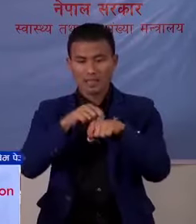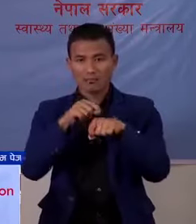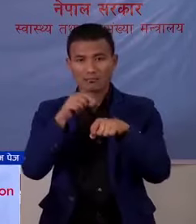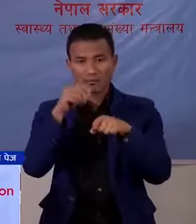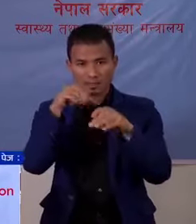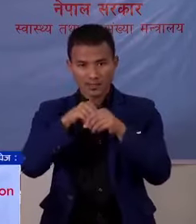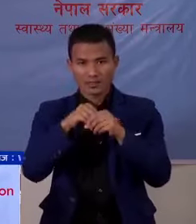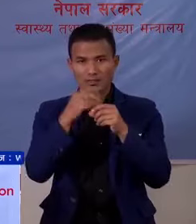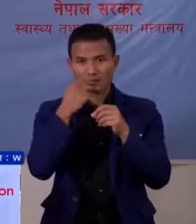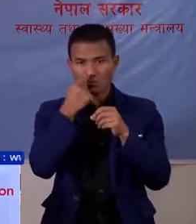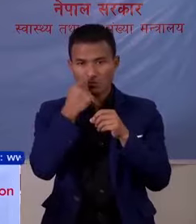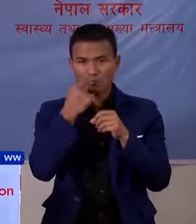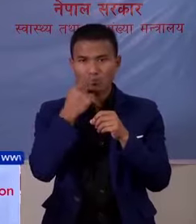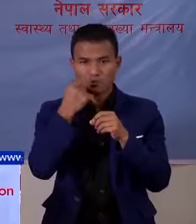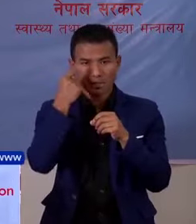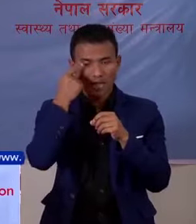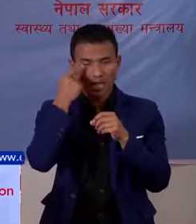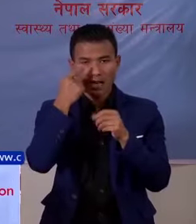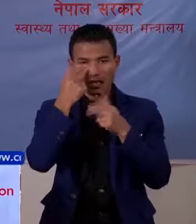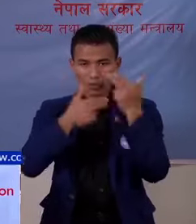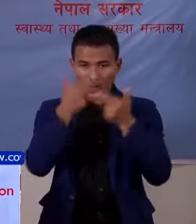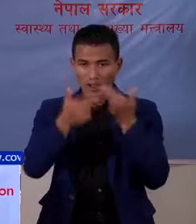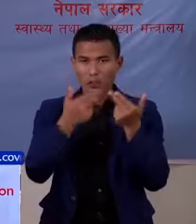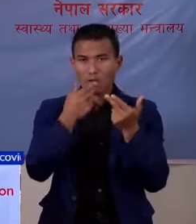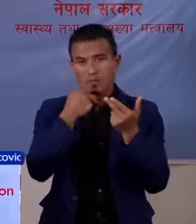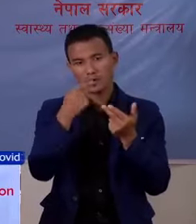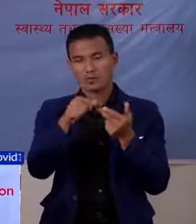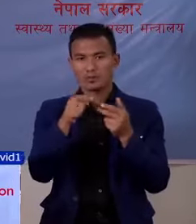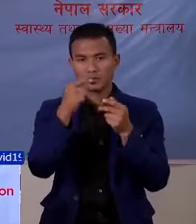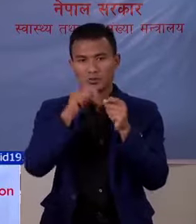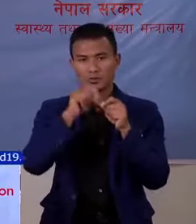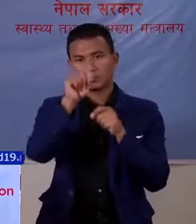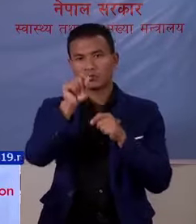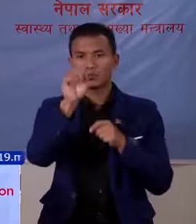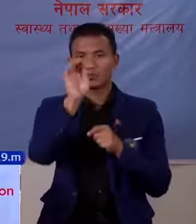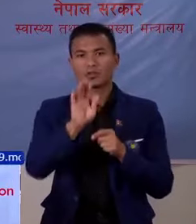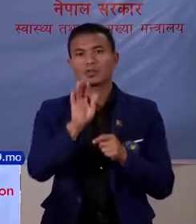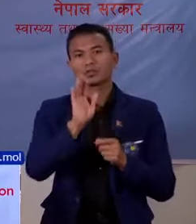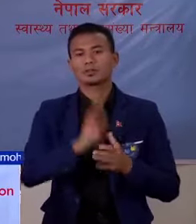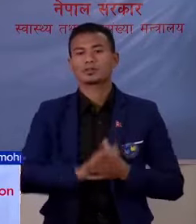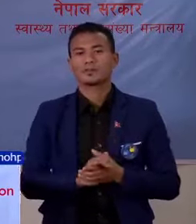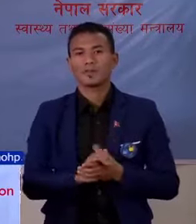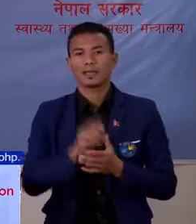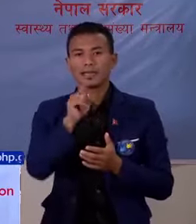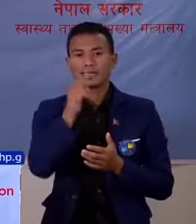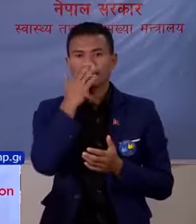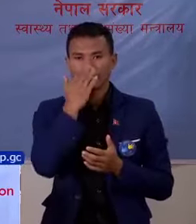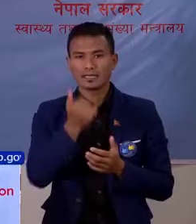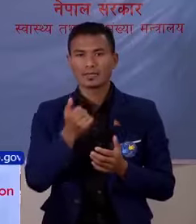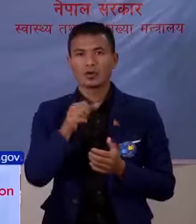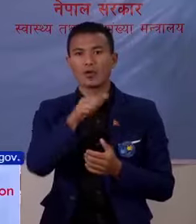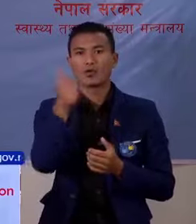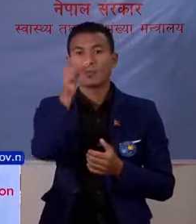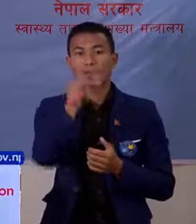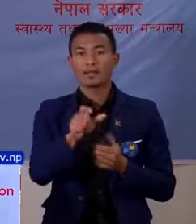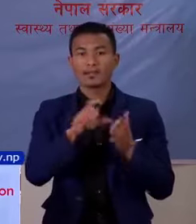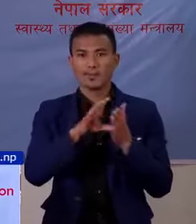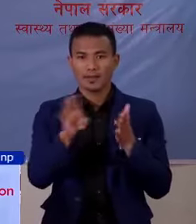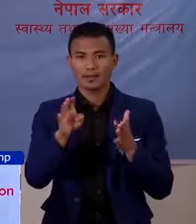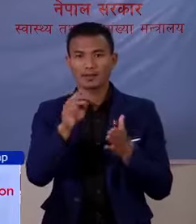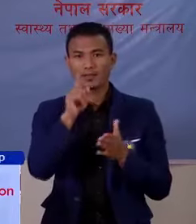छिटा, मुख र नाक आँखा चलाउँदा भने यो रोग सर्न सक्ने सम्भावना रहन्छ। तसर्थ अरू